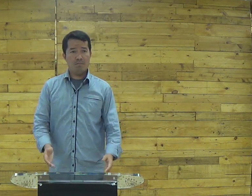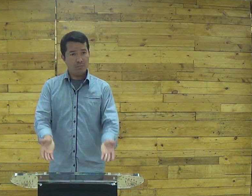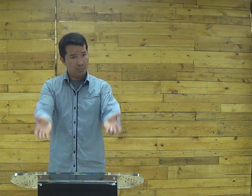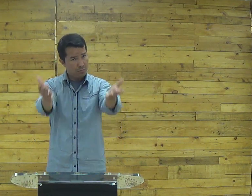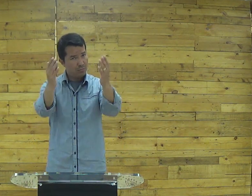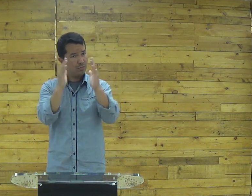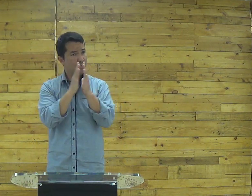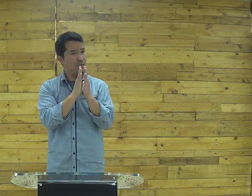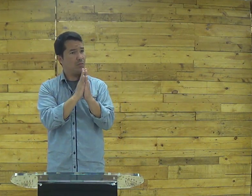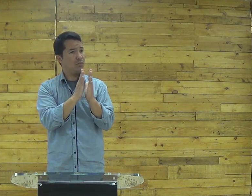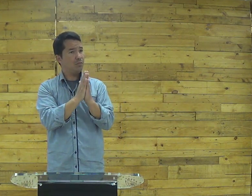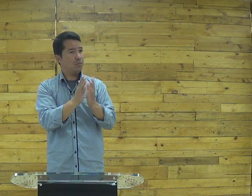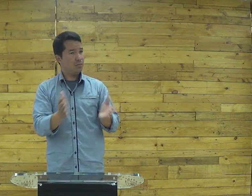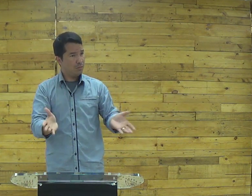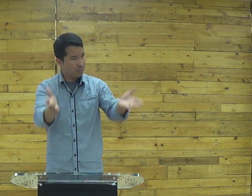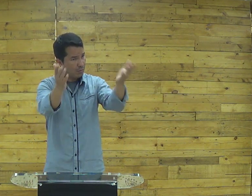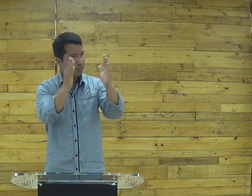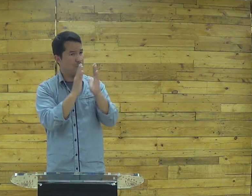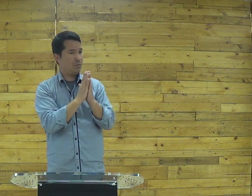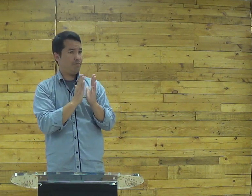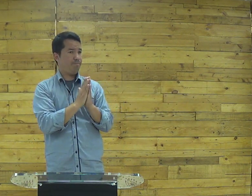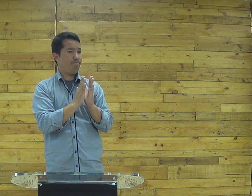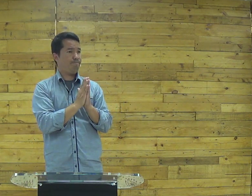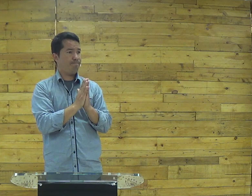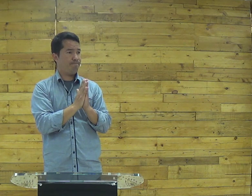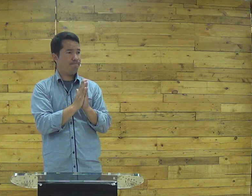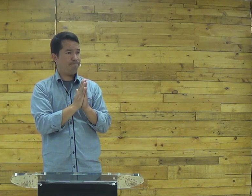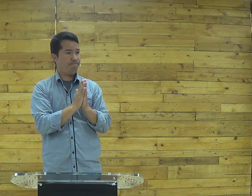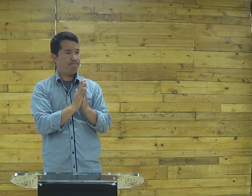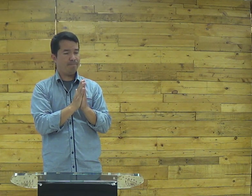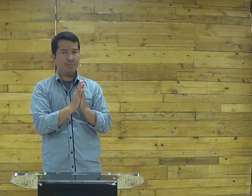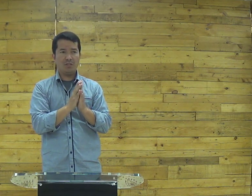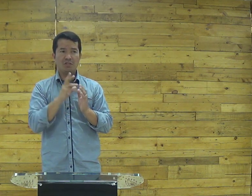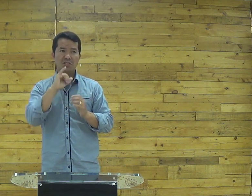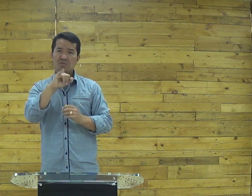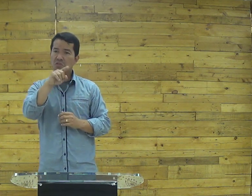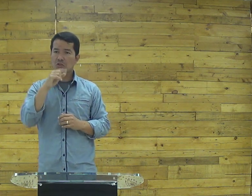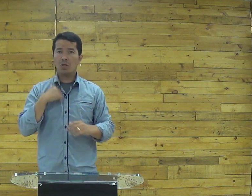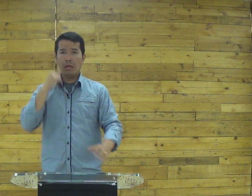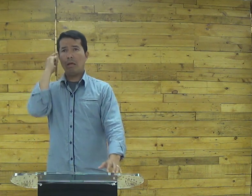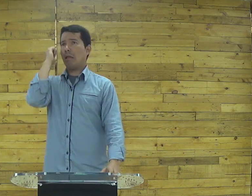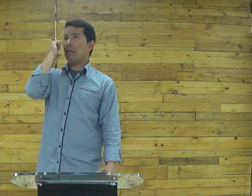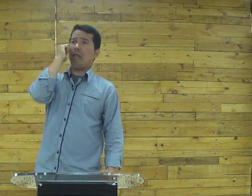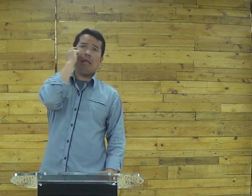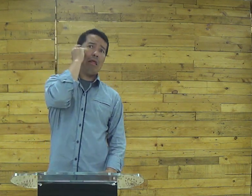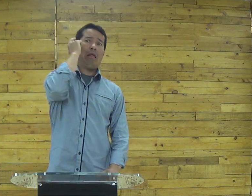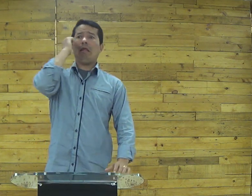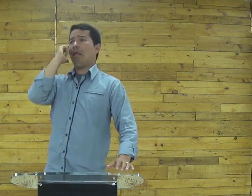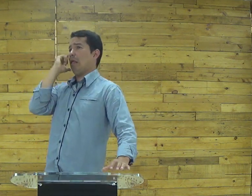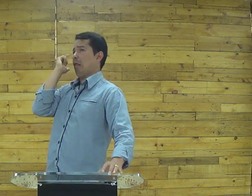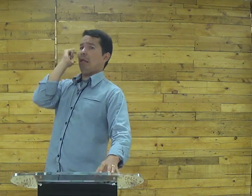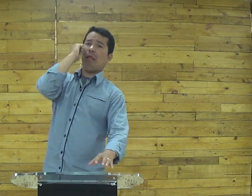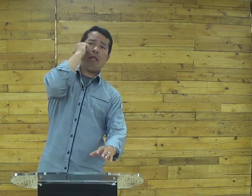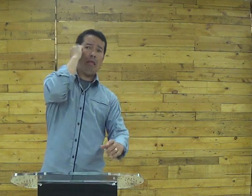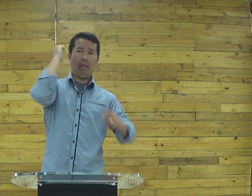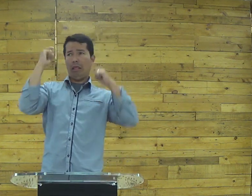coisa. Não, você precisa orar. Sabe, vai orar. Se você fica só preocupado,